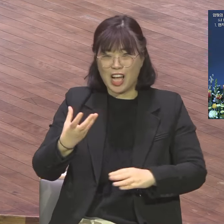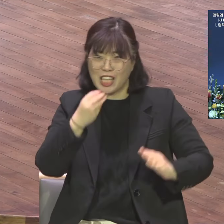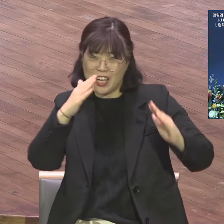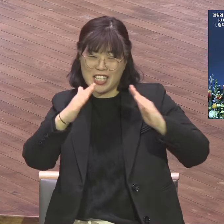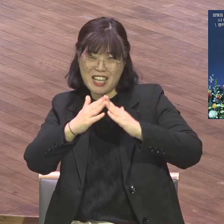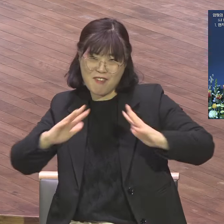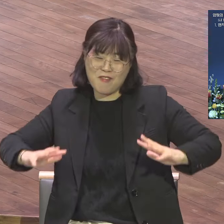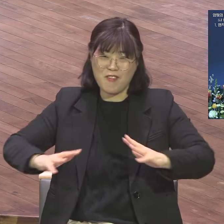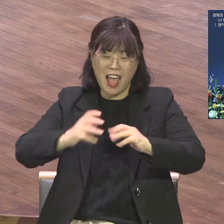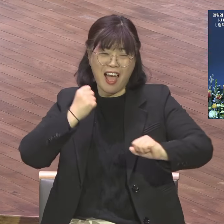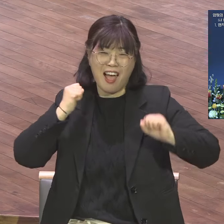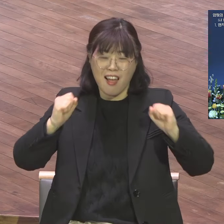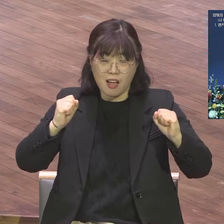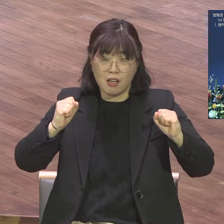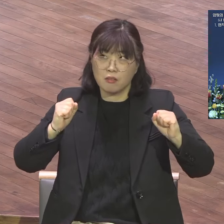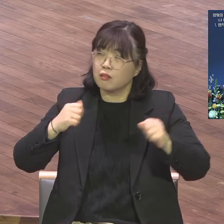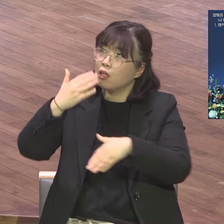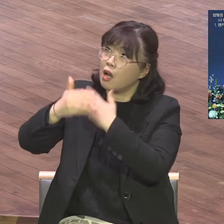다윗에게 뭐가 있었느냐?